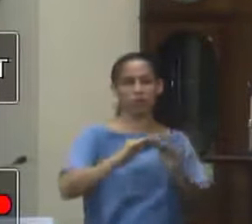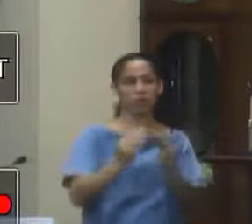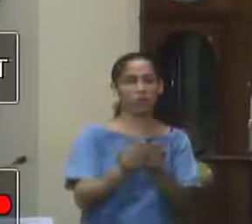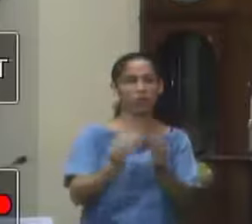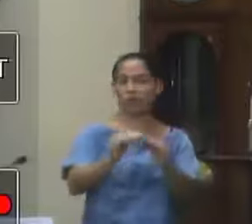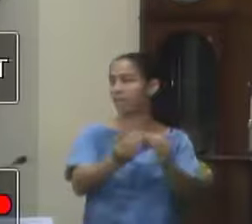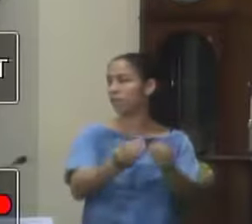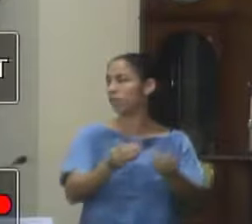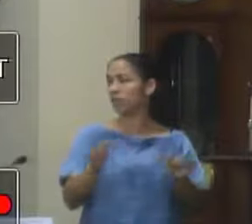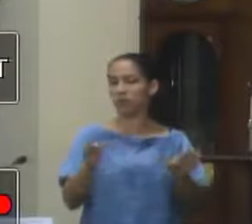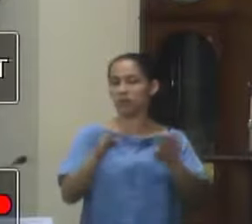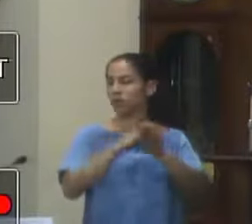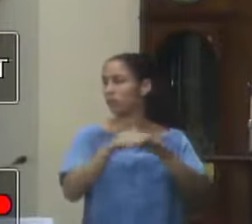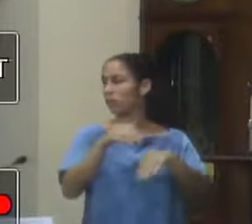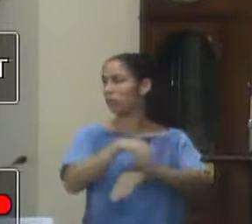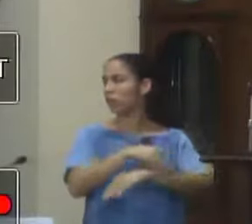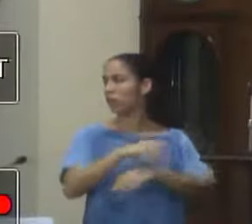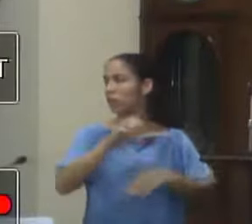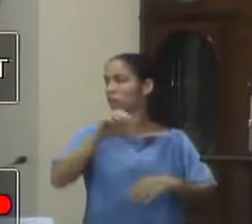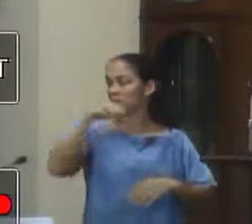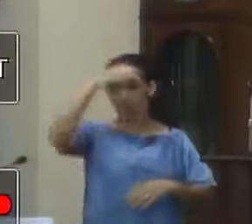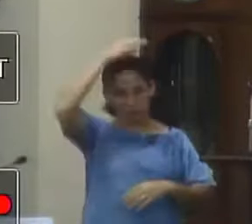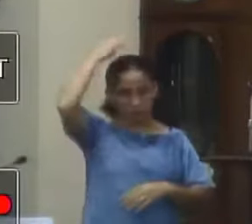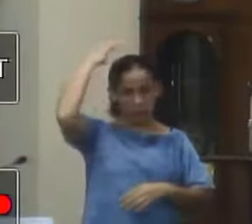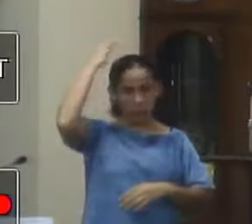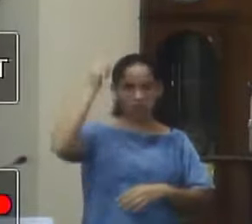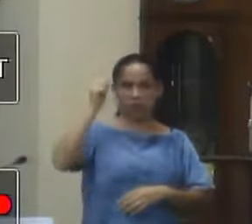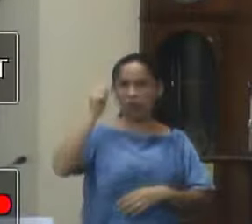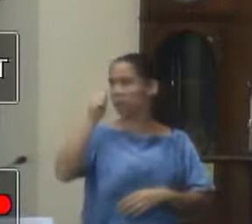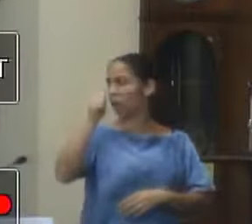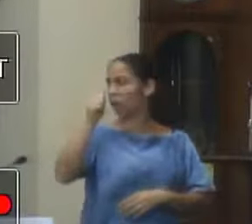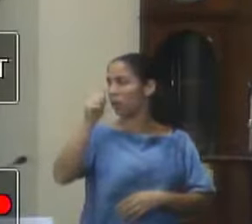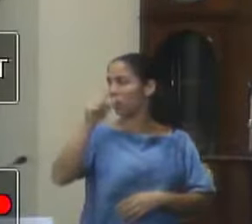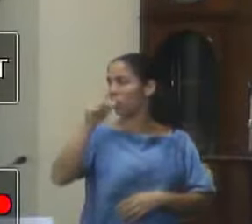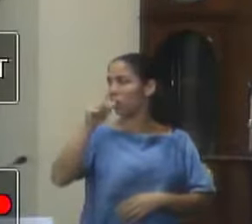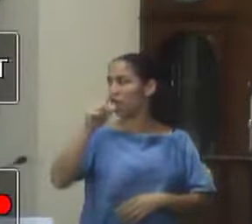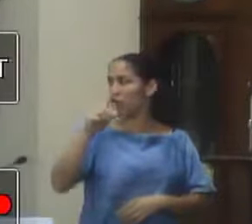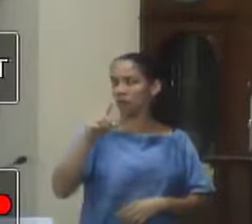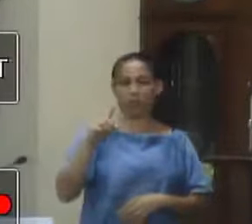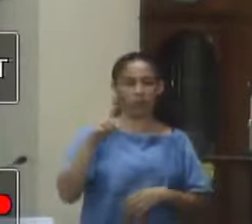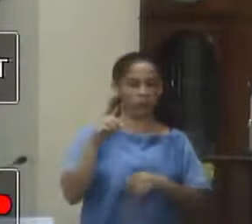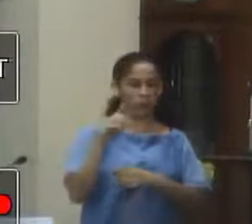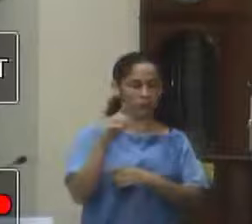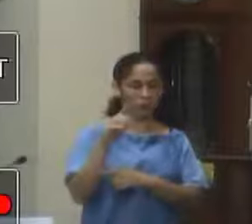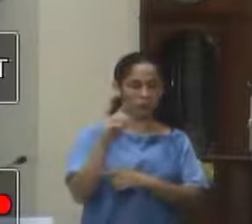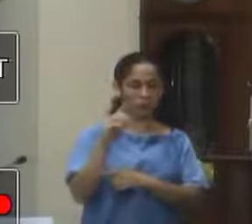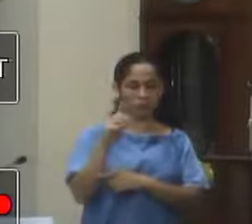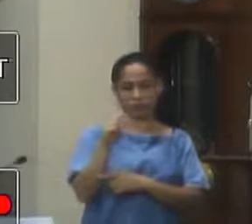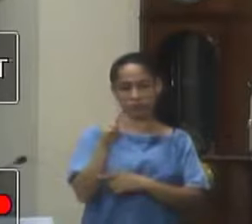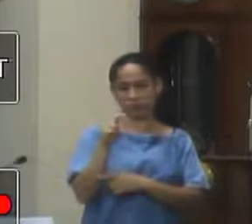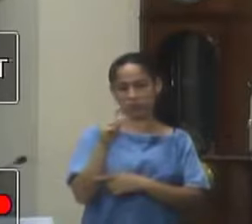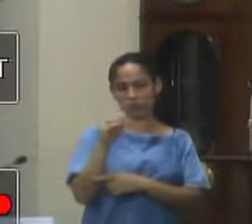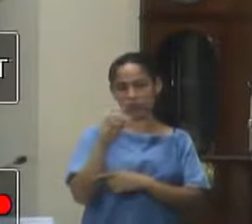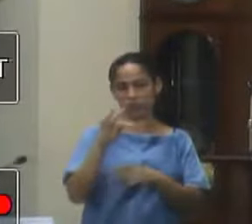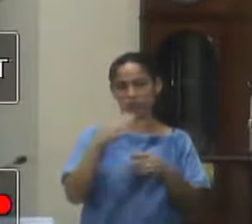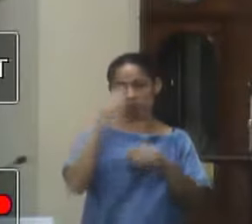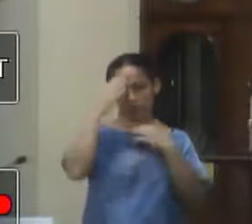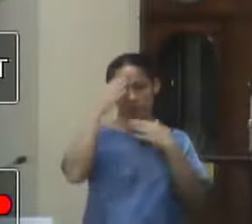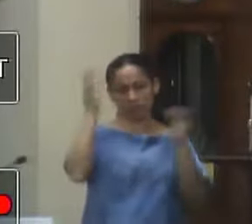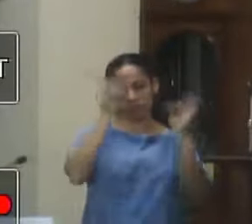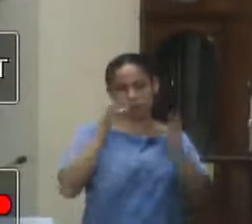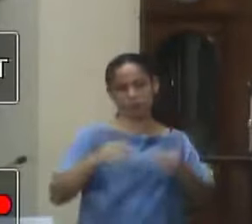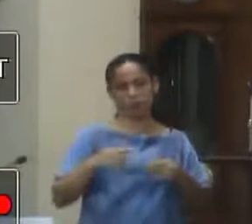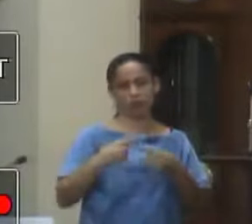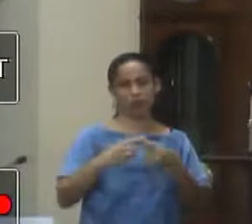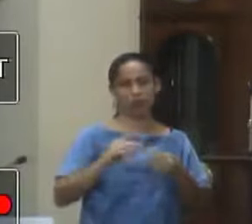na rua Santa Augusta, na Biquinha, com a equipe do Paulo Manduca. Fiquei muito feliz e me sinto prestigiado cada